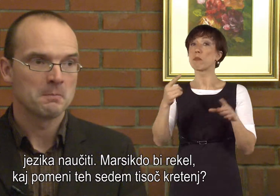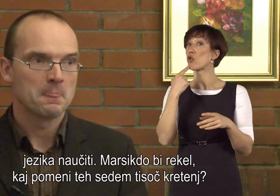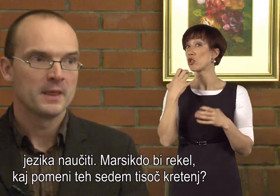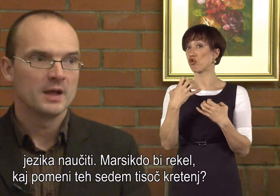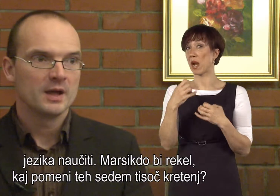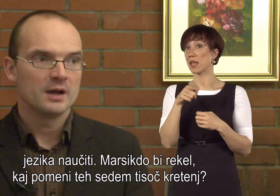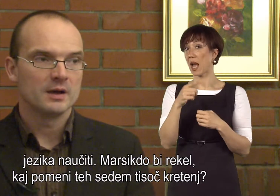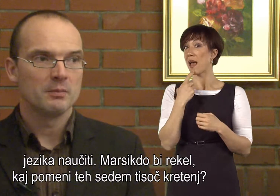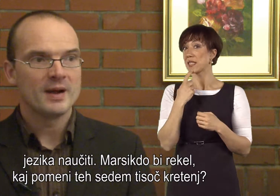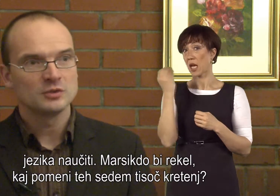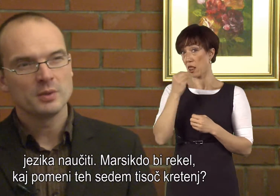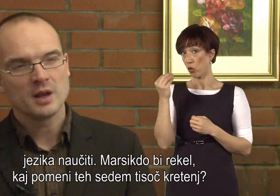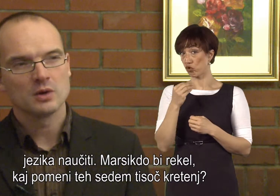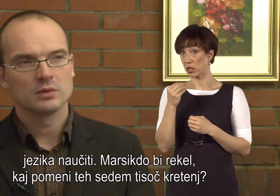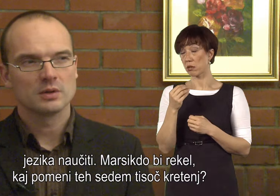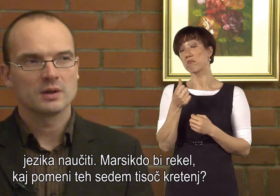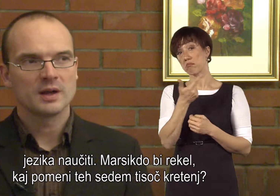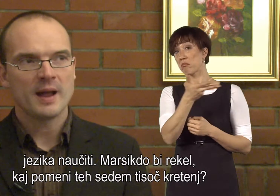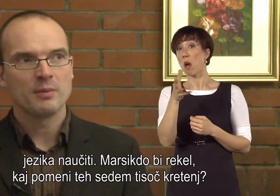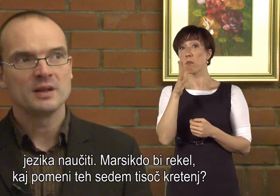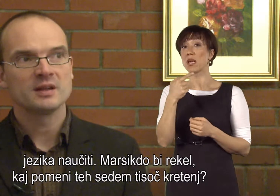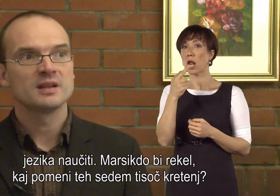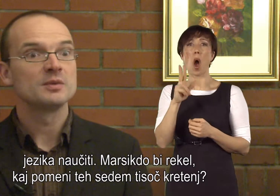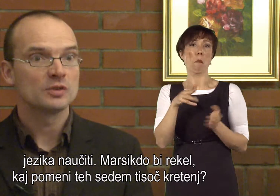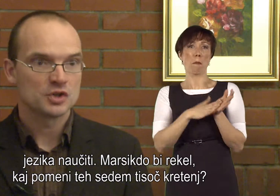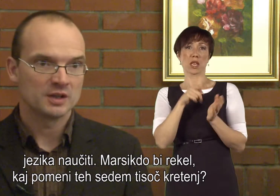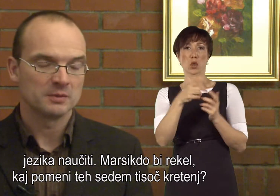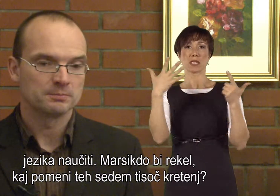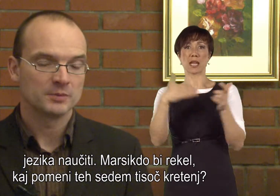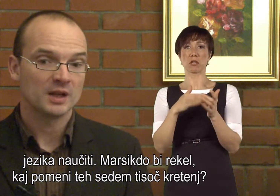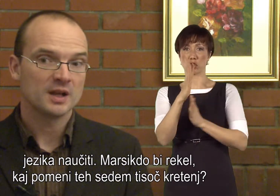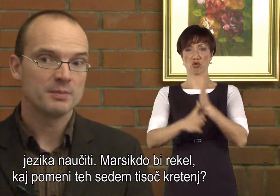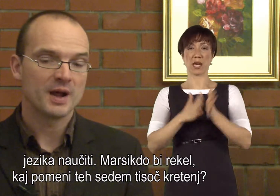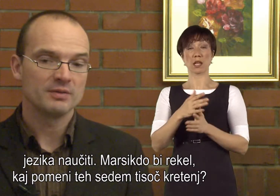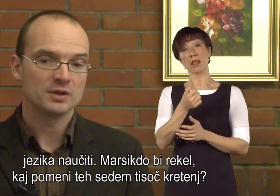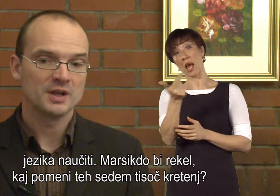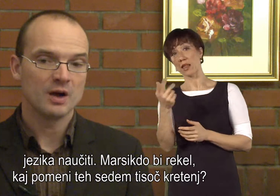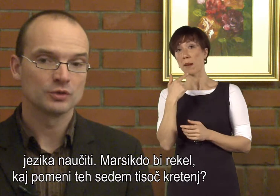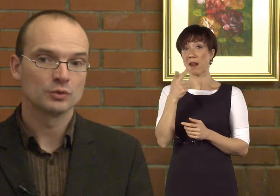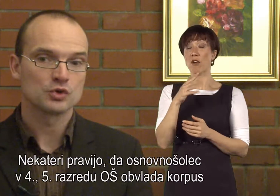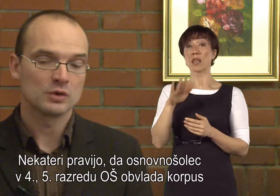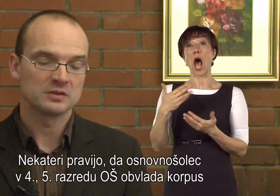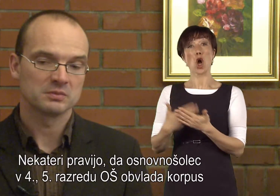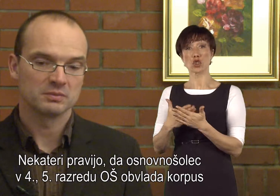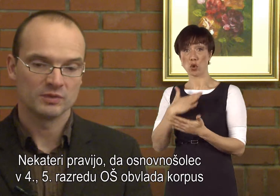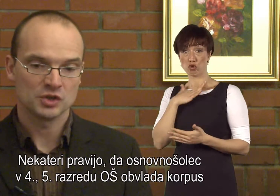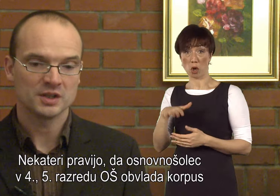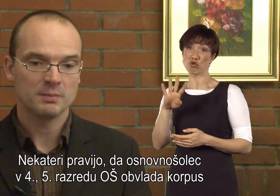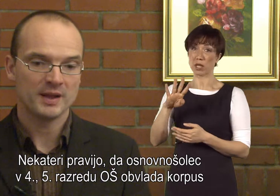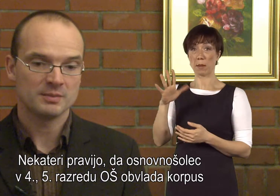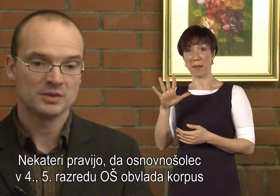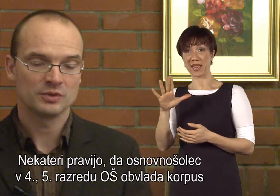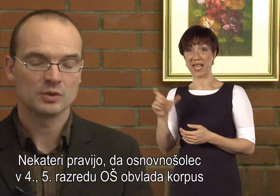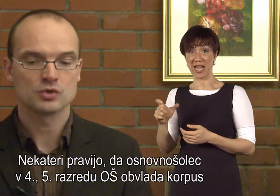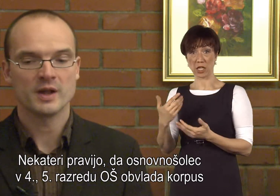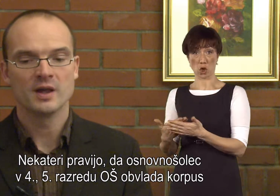naučiti. Malce kdo bi rekel, kaj pomeni teh 7000 kretenj. Nekateri pravijo, da osnovnošolc v 4.